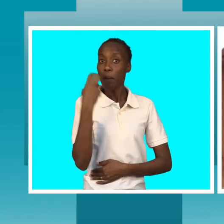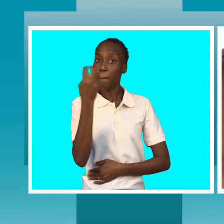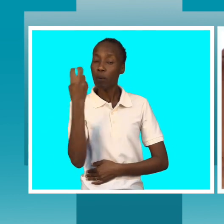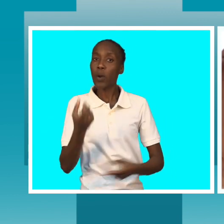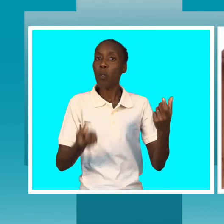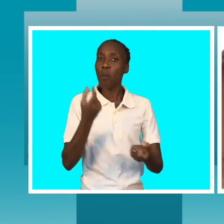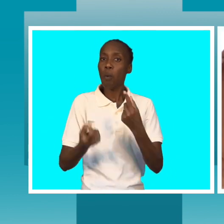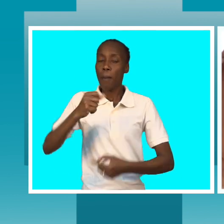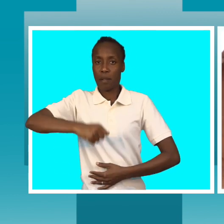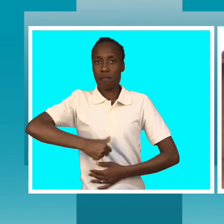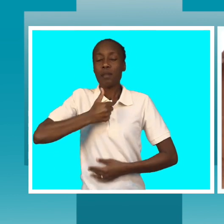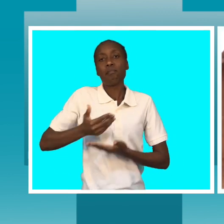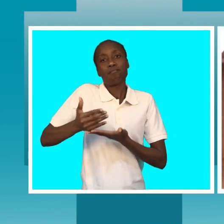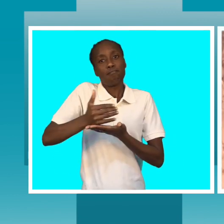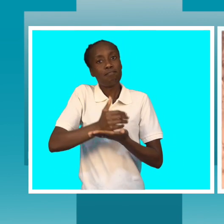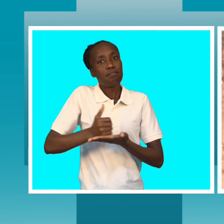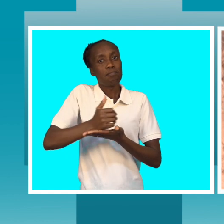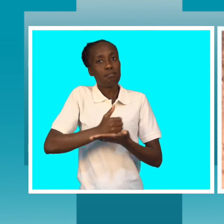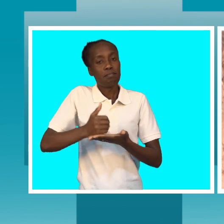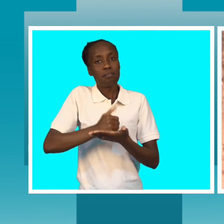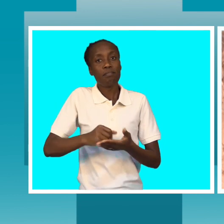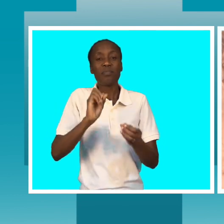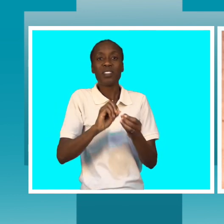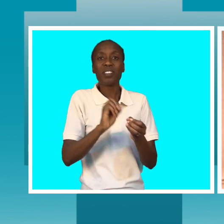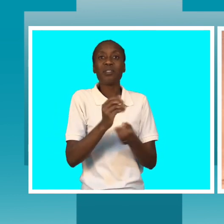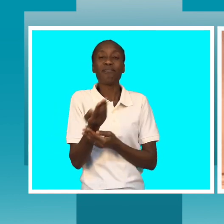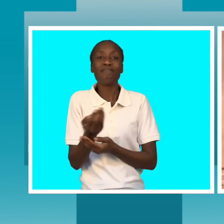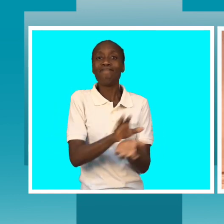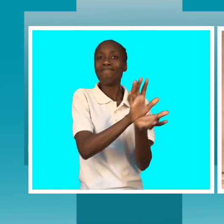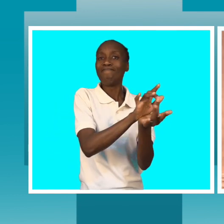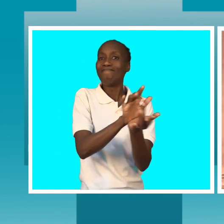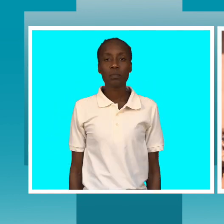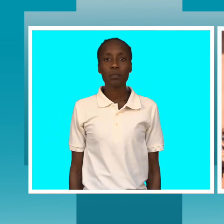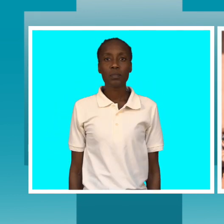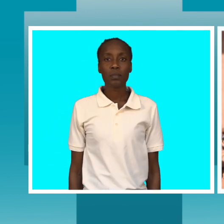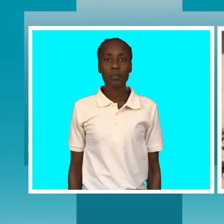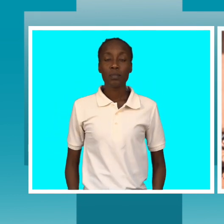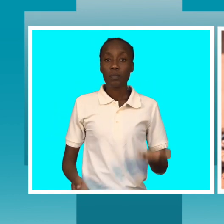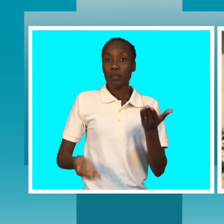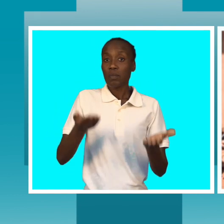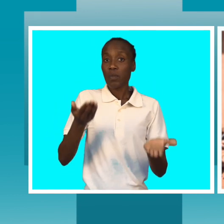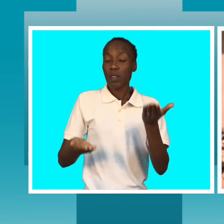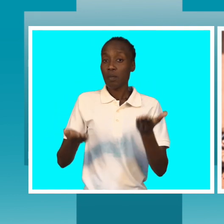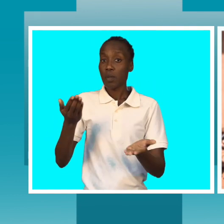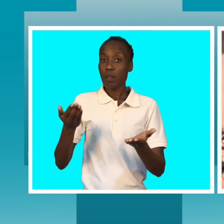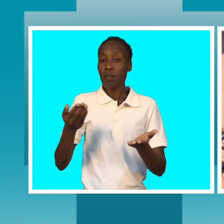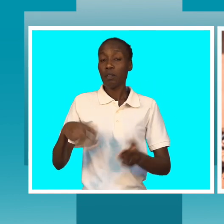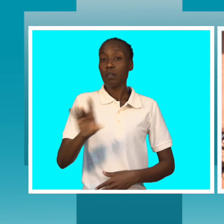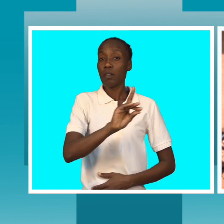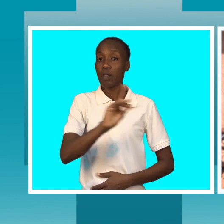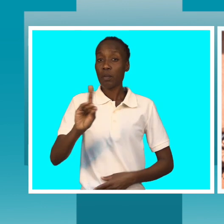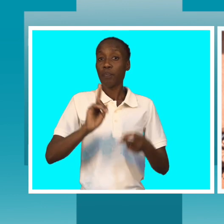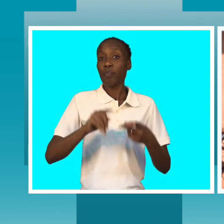para sua sustentabilidade e deixar de praticar a minicidade. Deficiente, depende de deficiente,